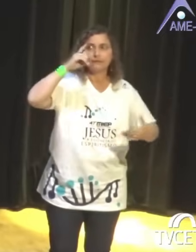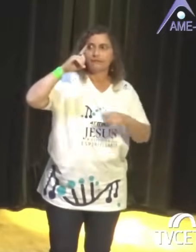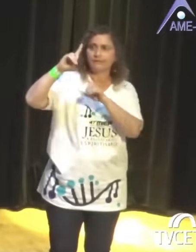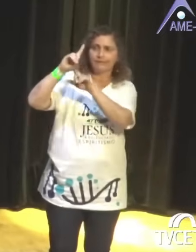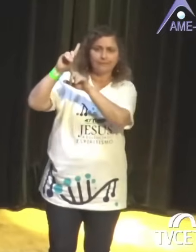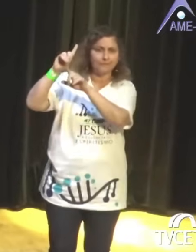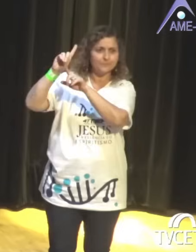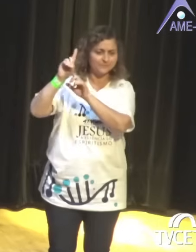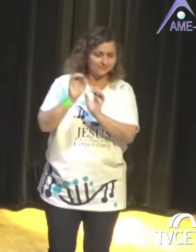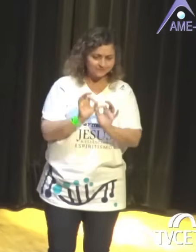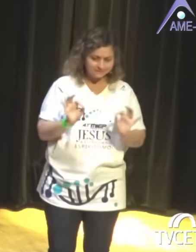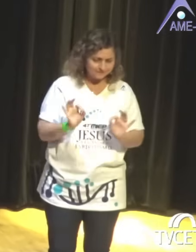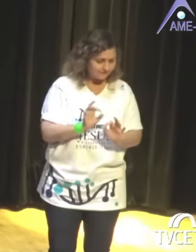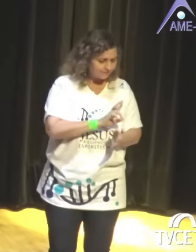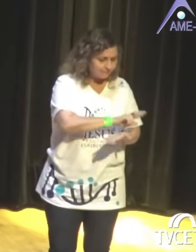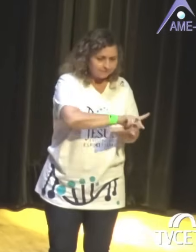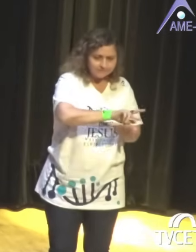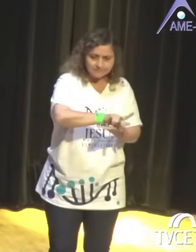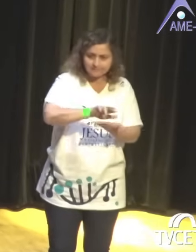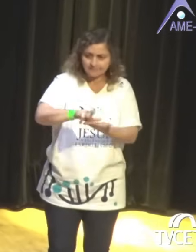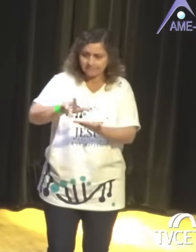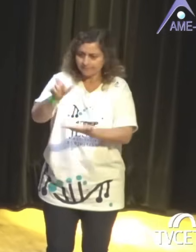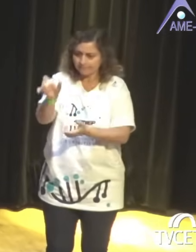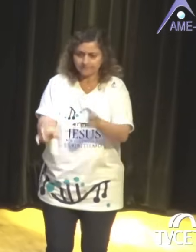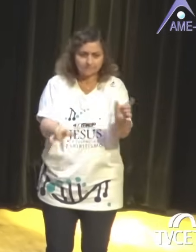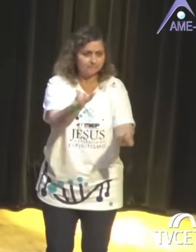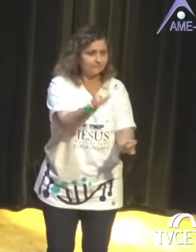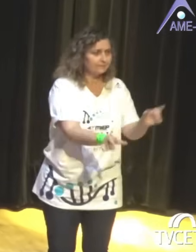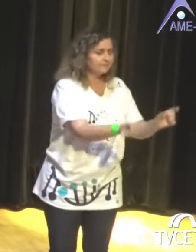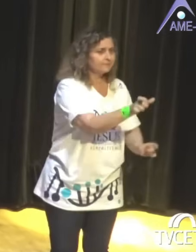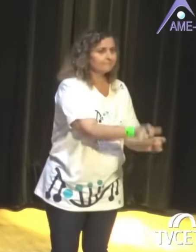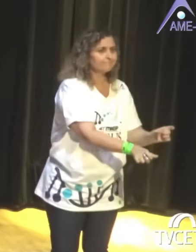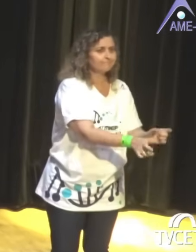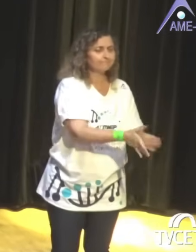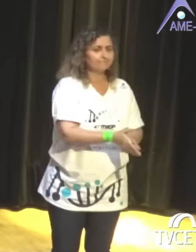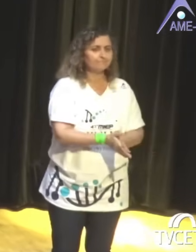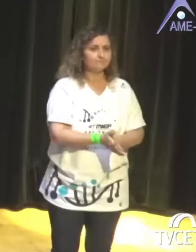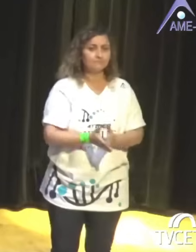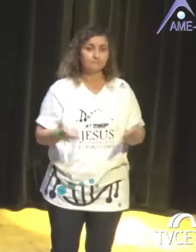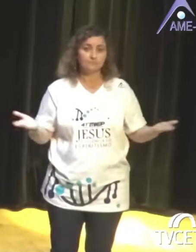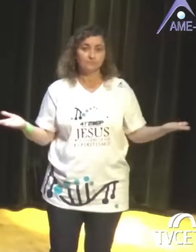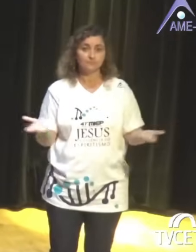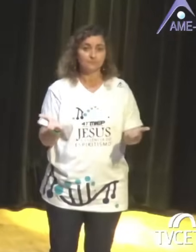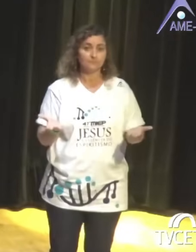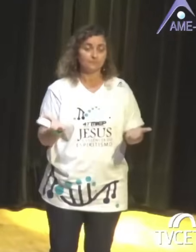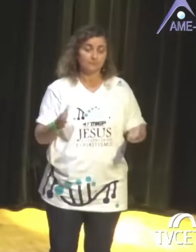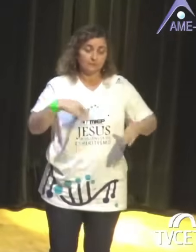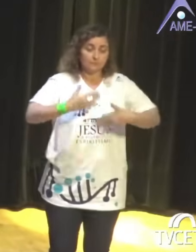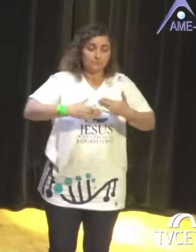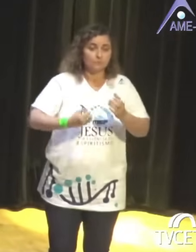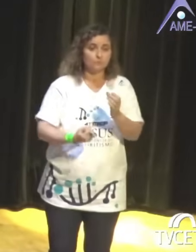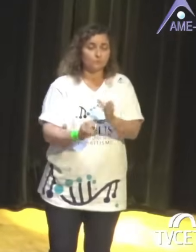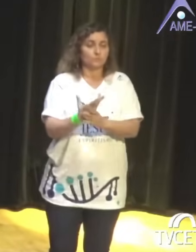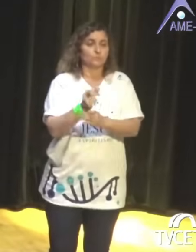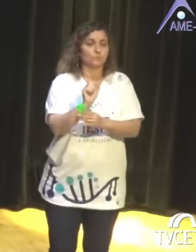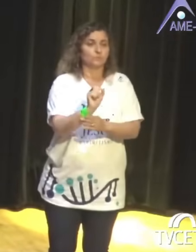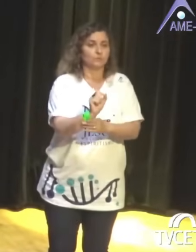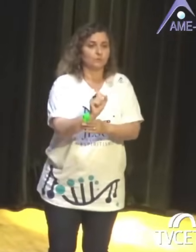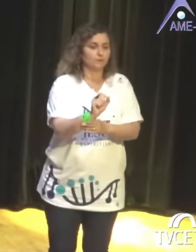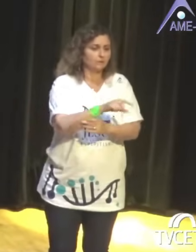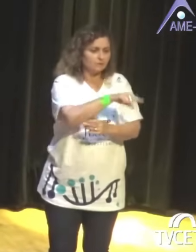atividade você precisa de um Deus para cada uma delas Então chegou um determinado momento por exemplo na sociedade romana você precisava de um Deus só